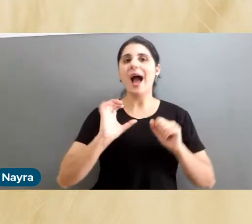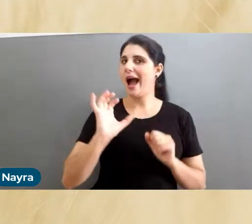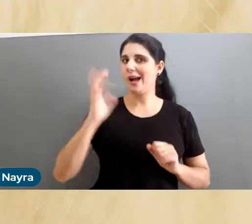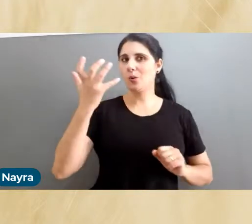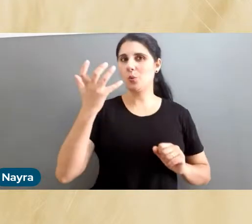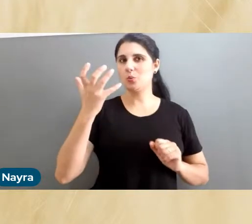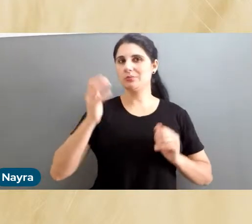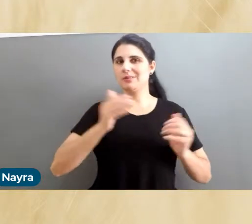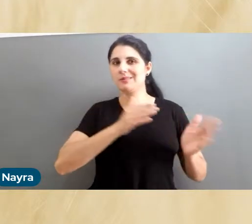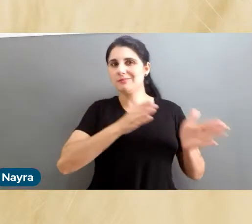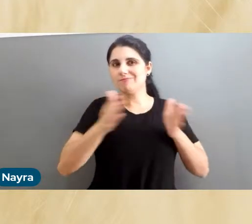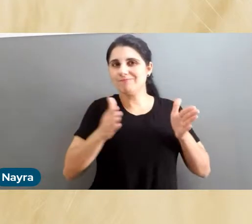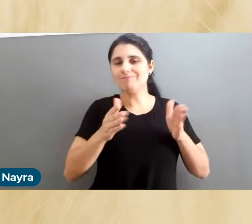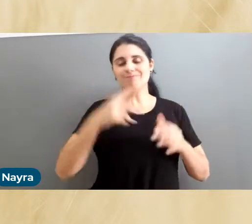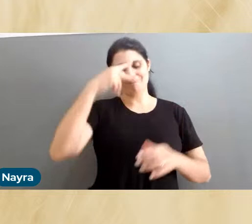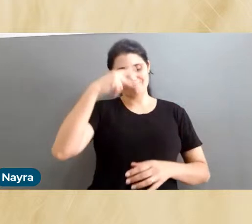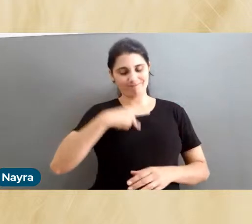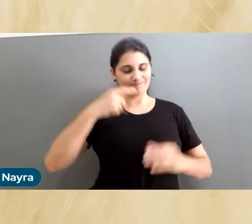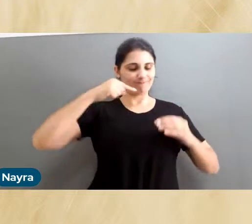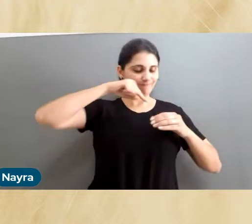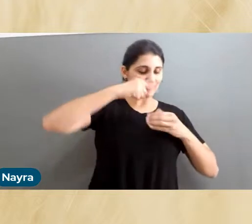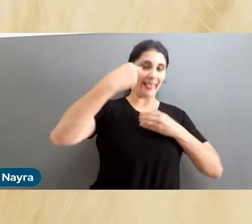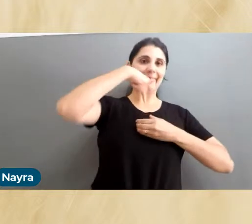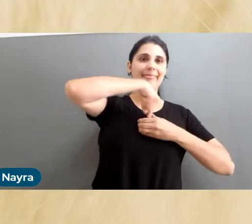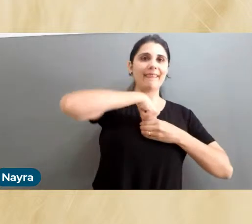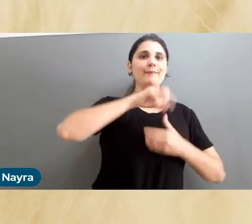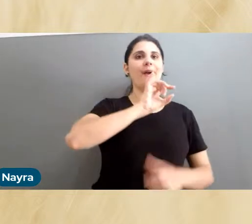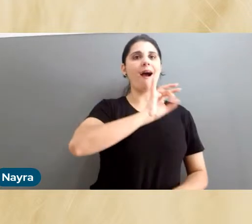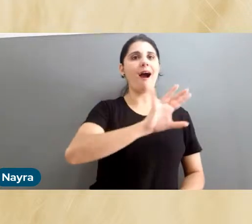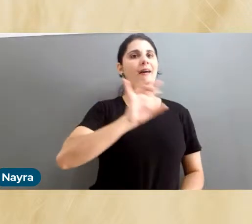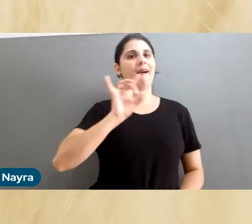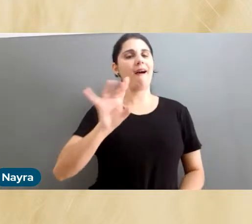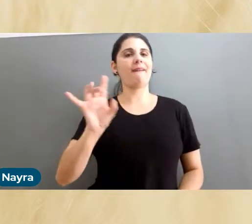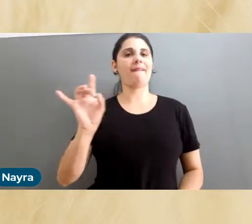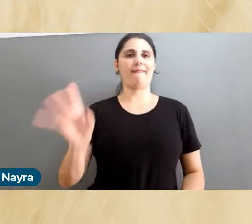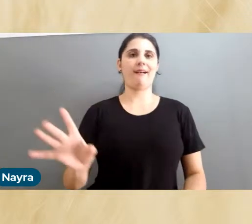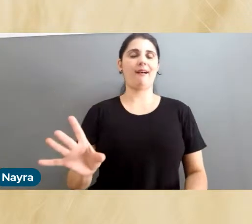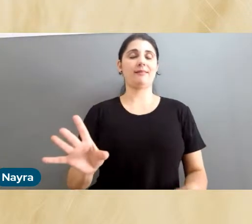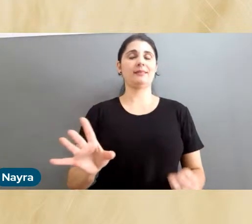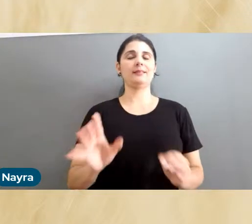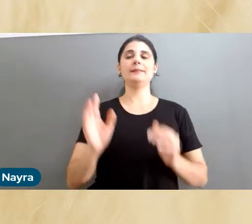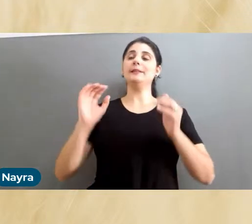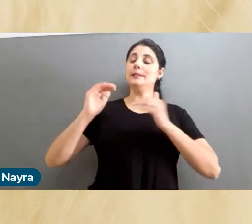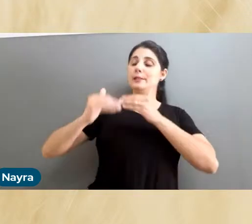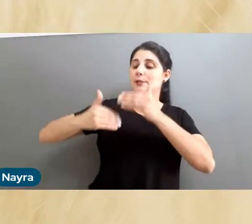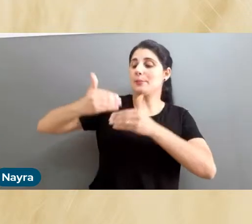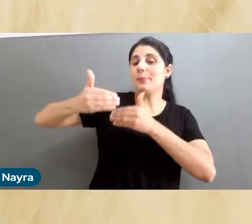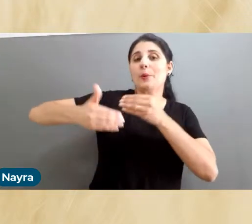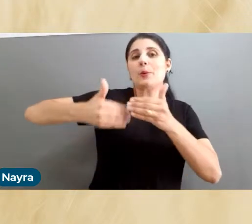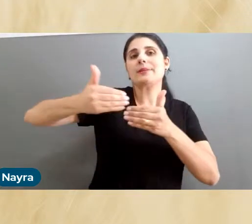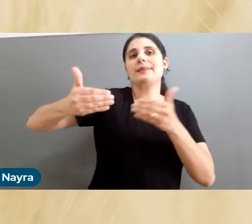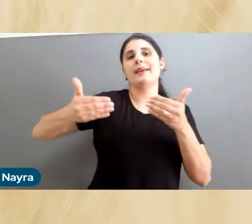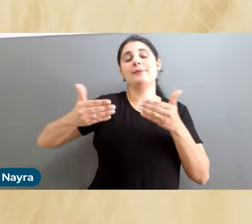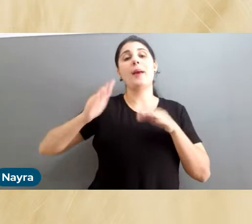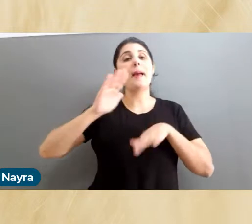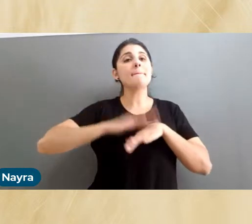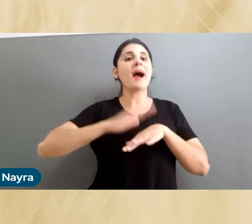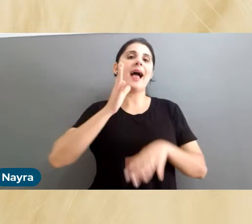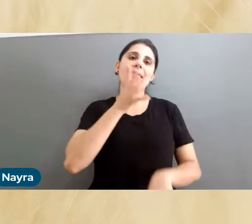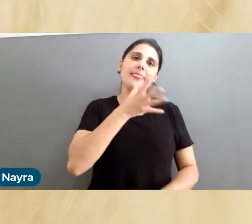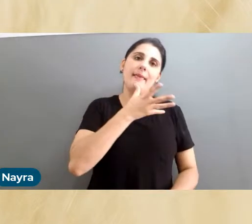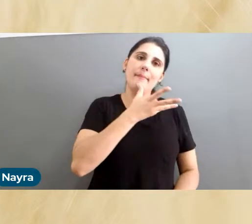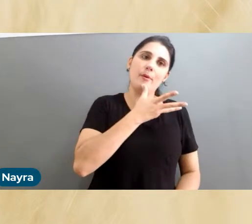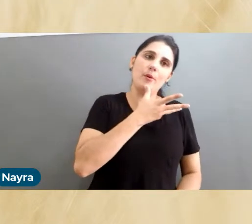de cada um de nós. E esses processos de transformação do espírito, eles são processos mais demorados.